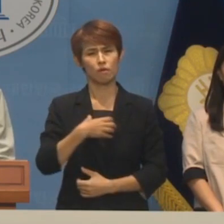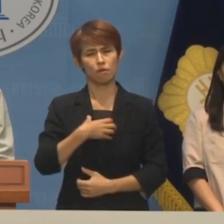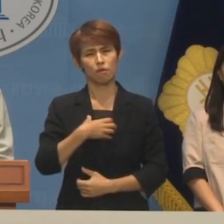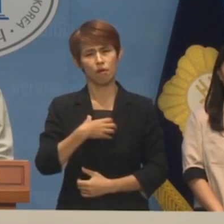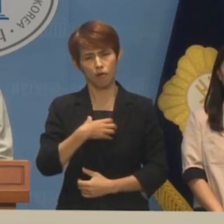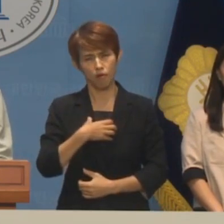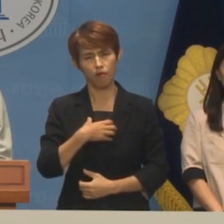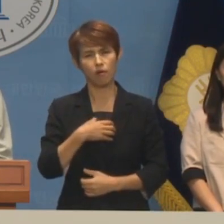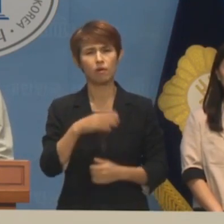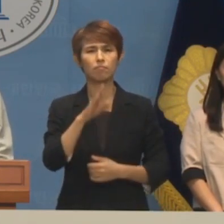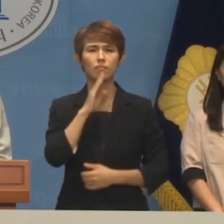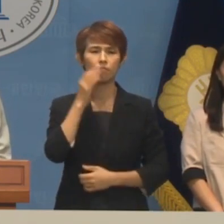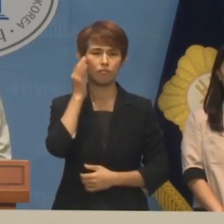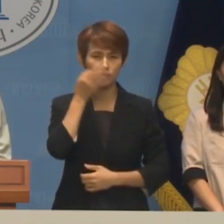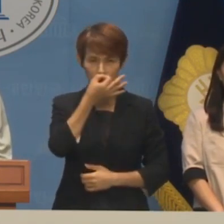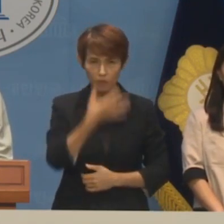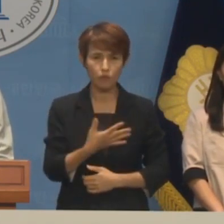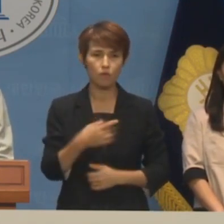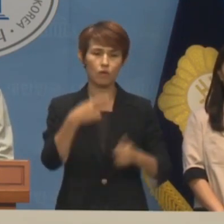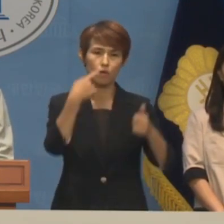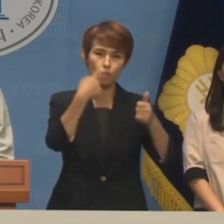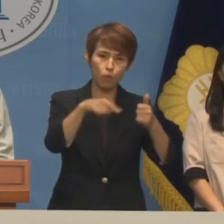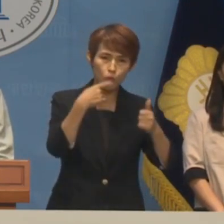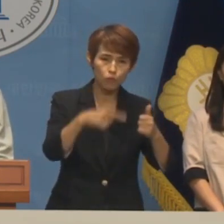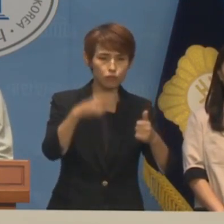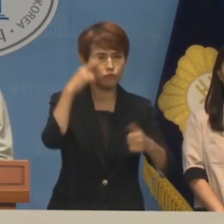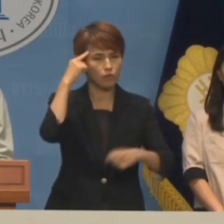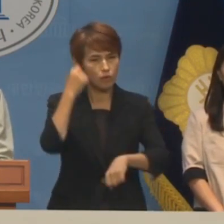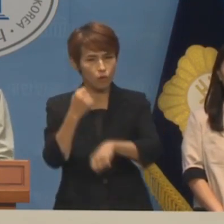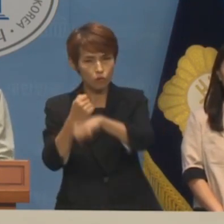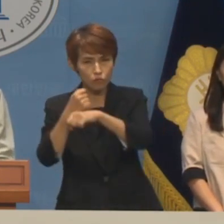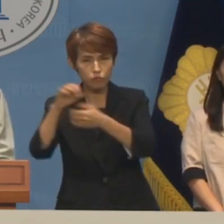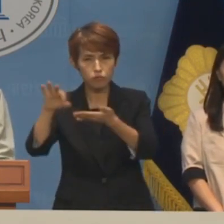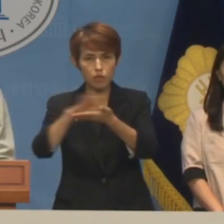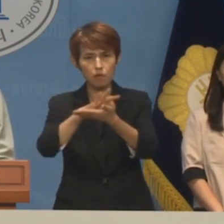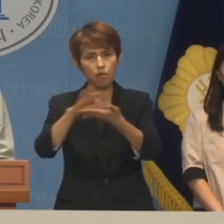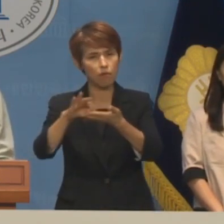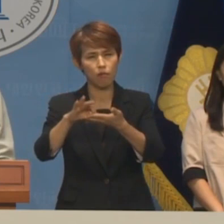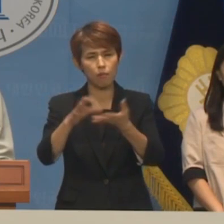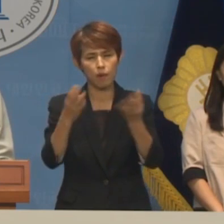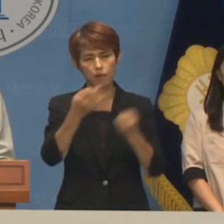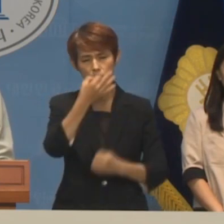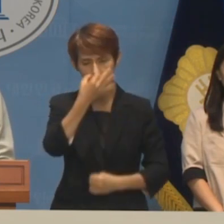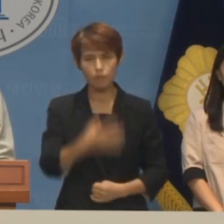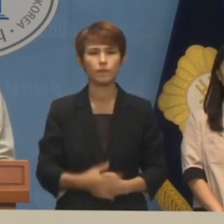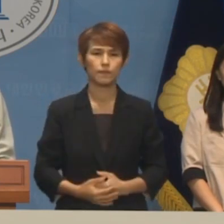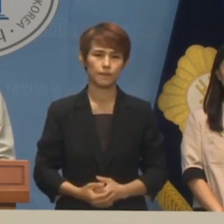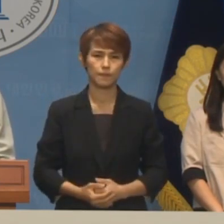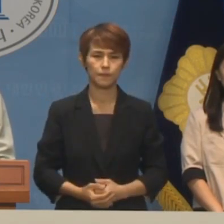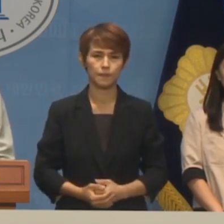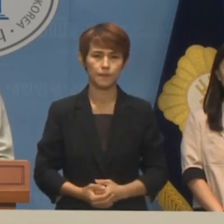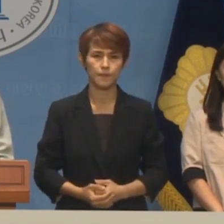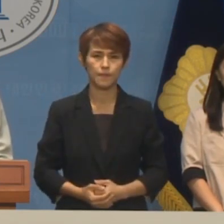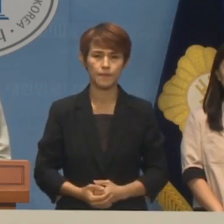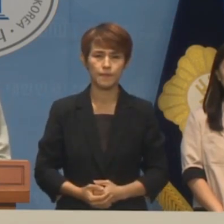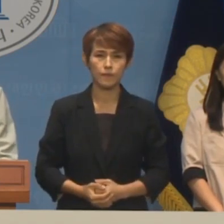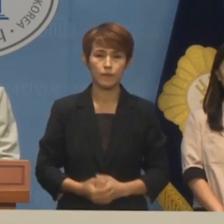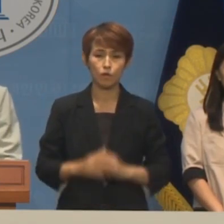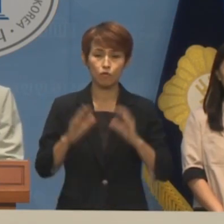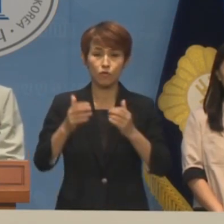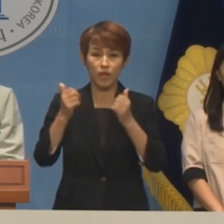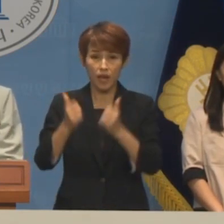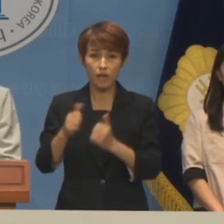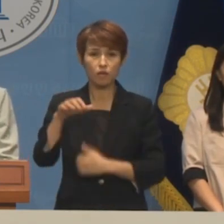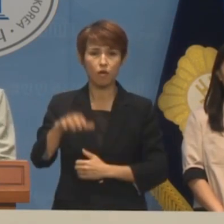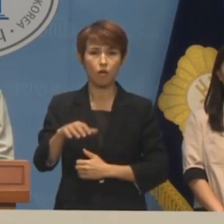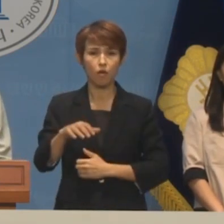정도로 교육, 연구, 재정 등 전 분야에 걸쳐서 심각한 어려움을 겪고 있습니다. 국회에서 적인